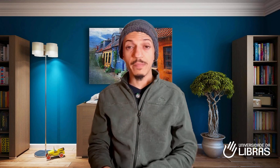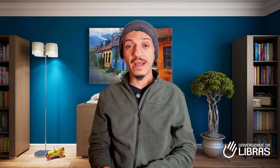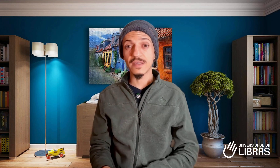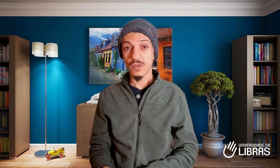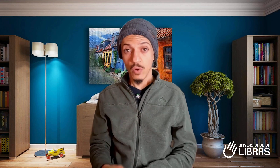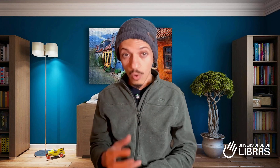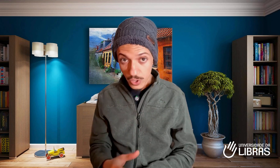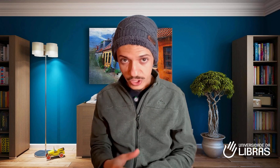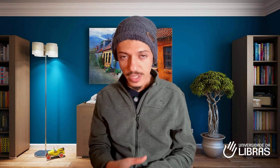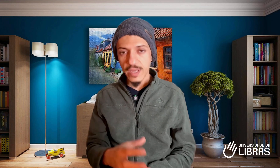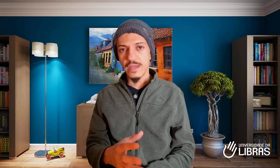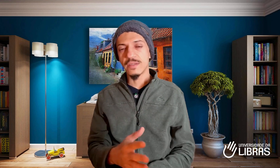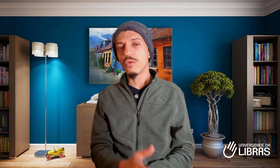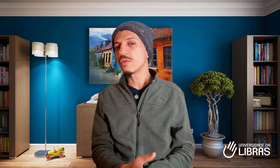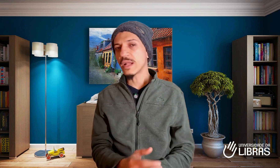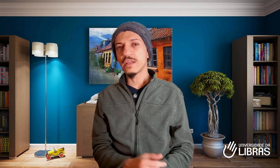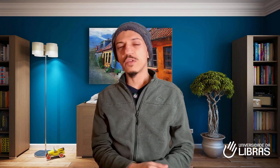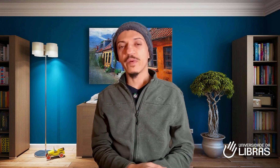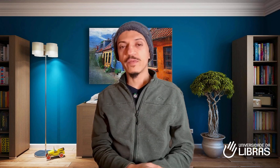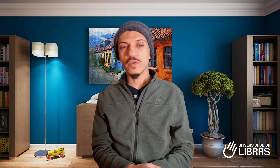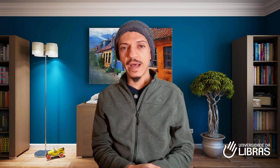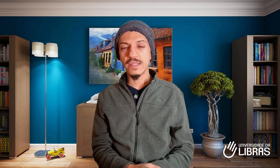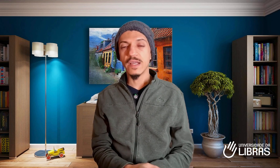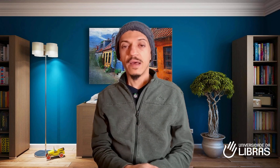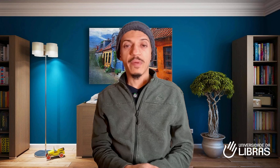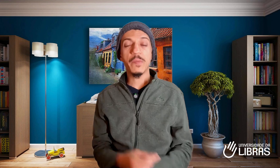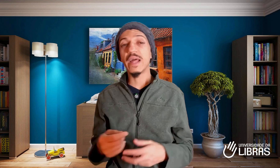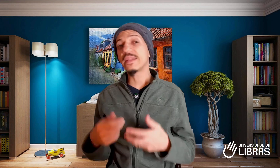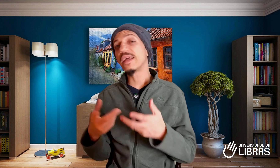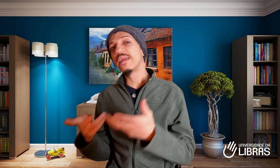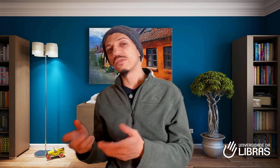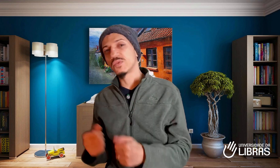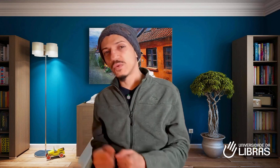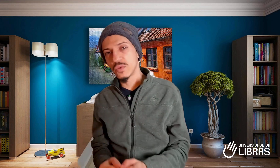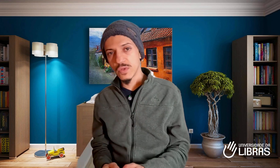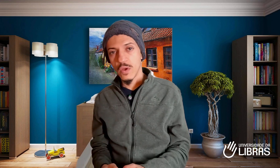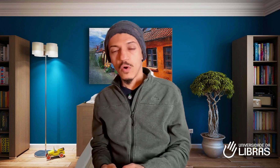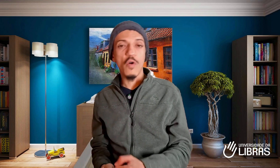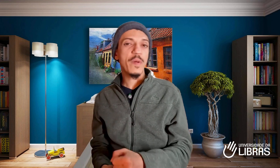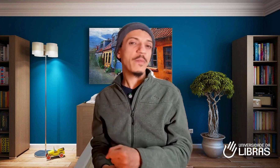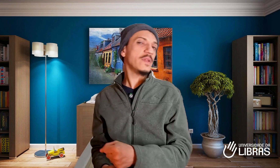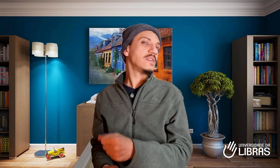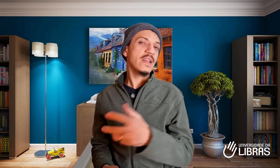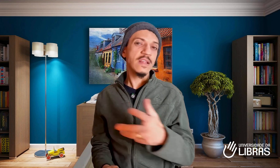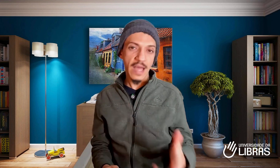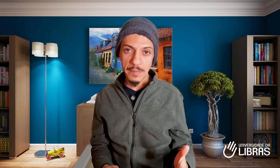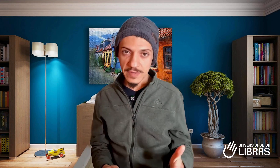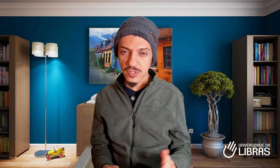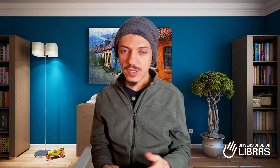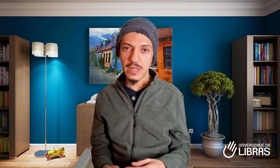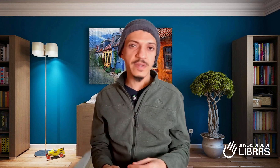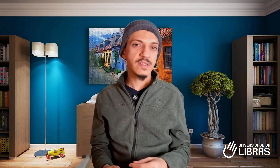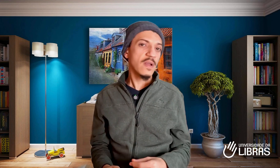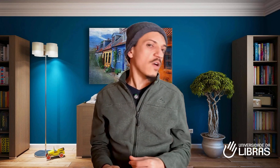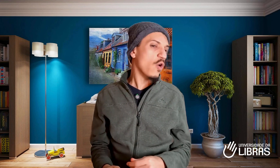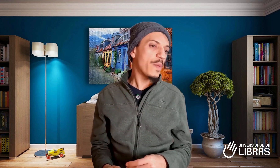empresas hoje estão contratando profissionais para poder atender os surdos, ou para poder ser intérpretes de Libras, ou para poder